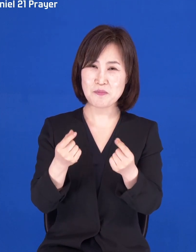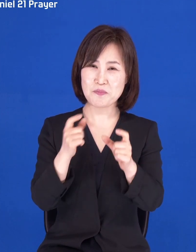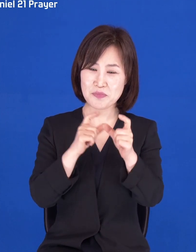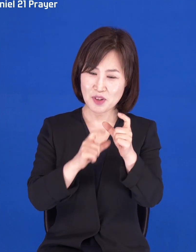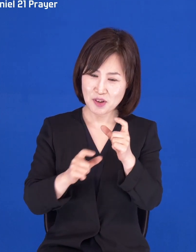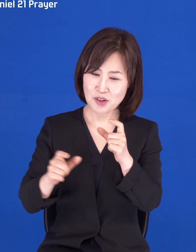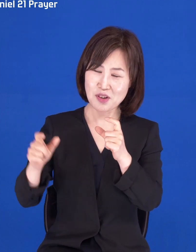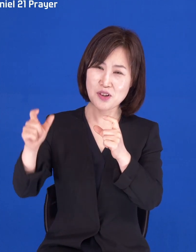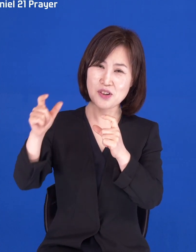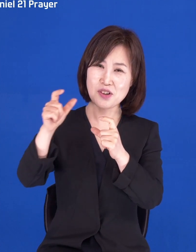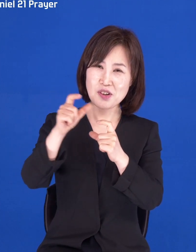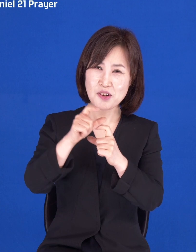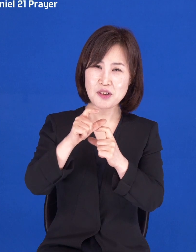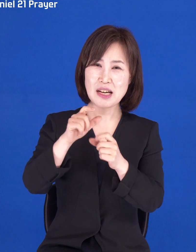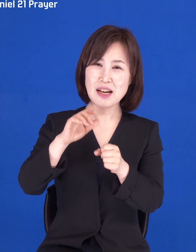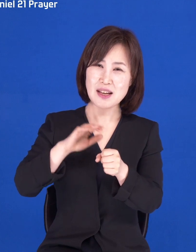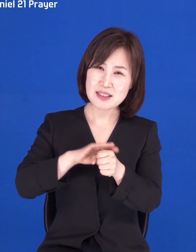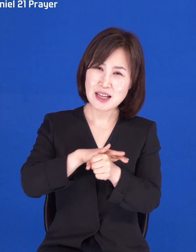더욱